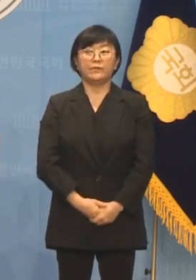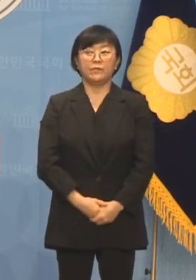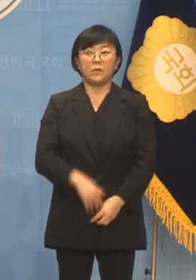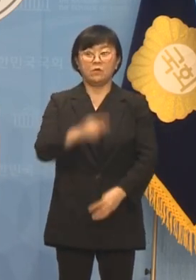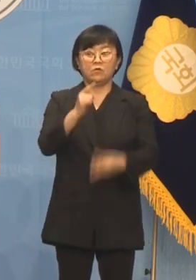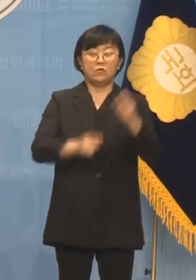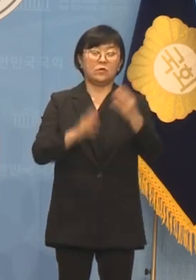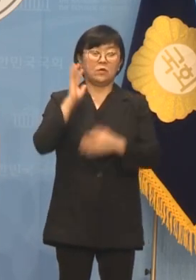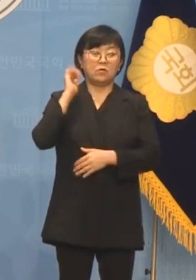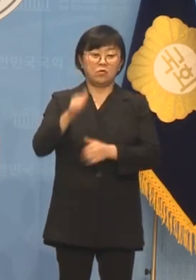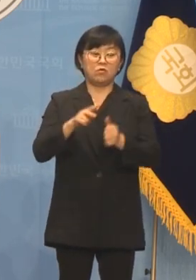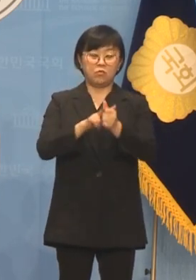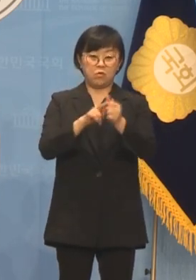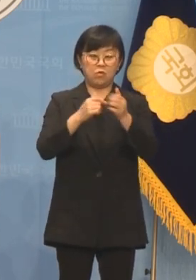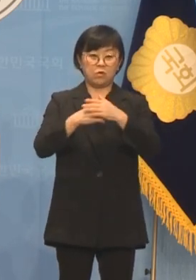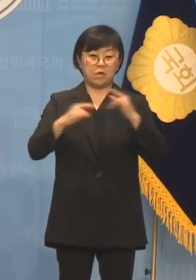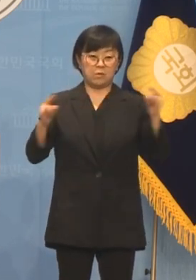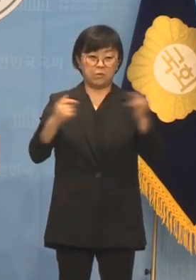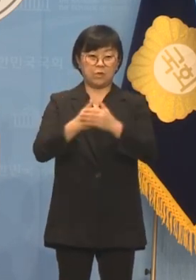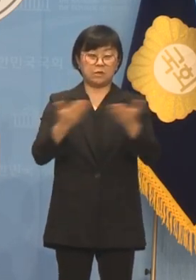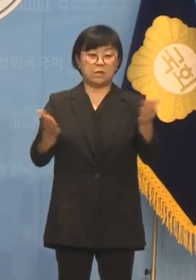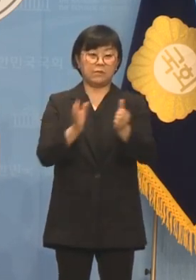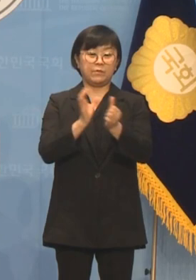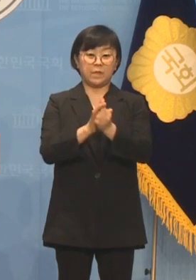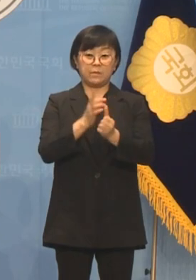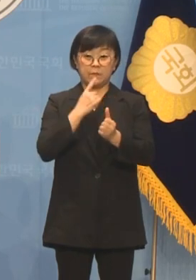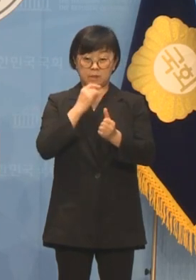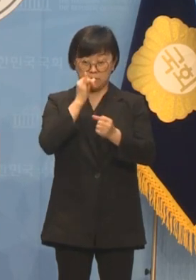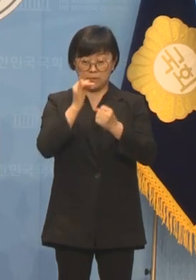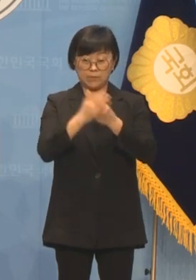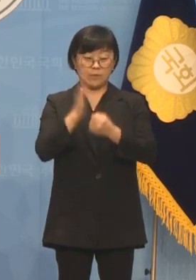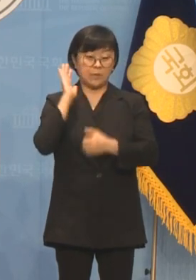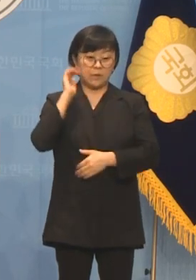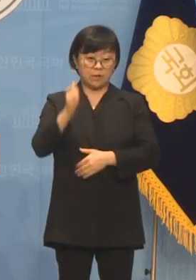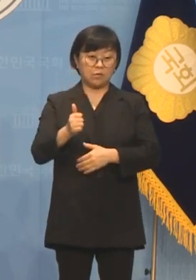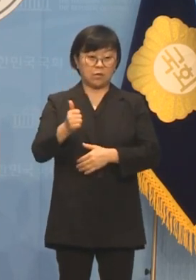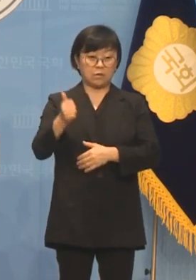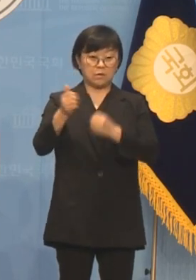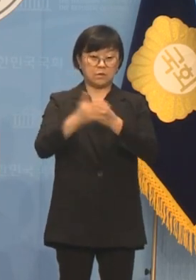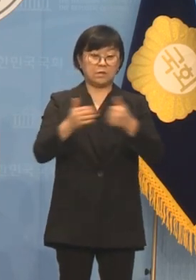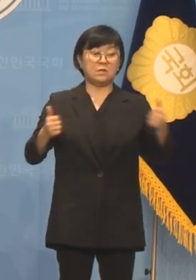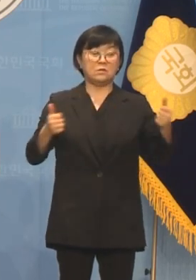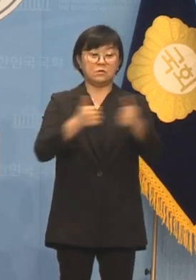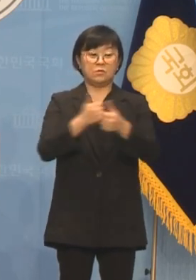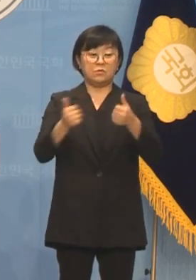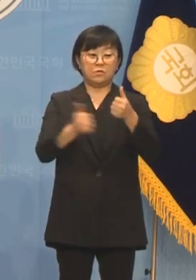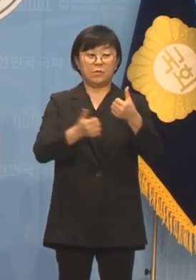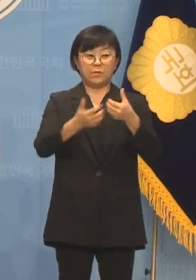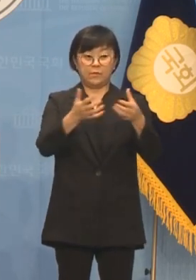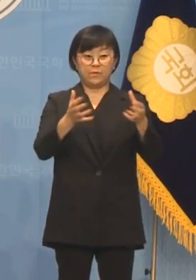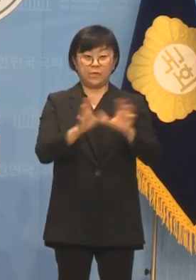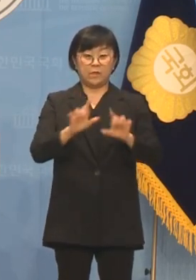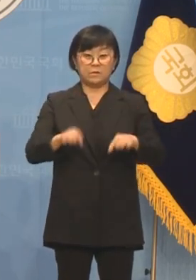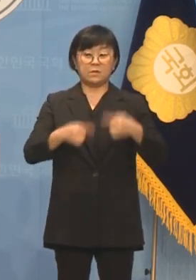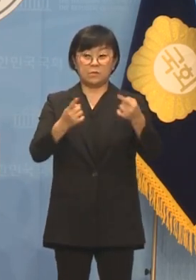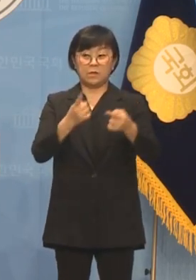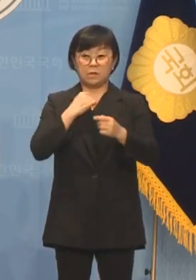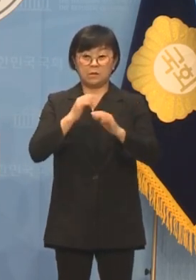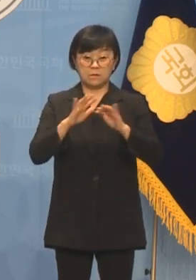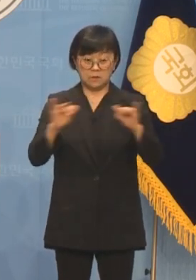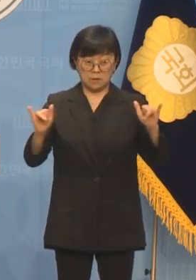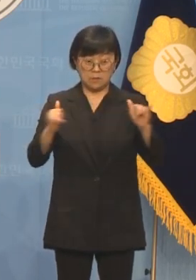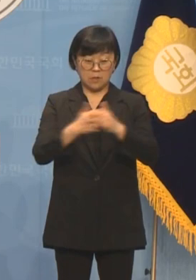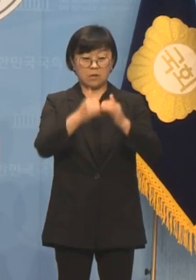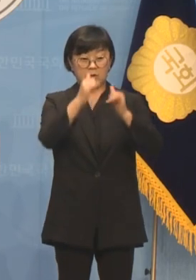윤성 대통령 후보 캠프에서 주요 실무를 담당하고 대통령직 인수위원회 인수위원으로 참여까지 했던